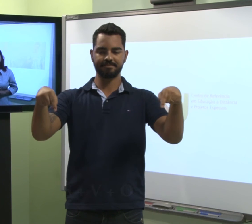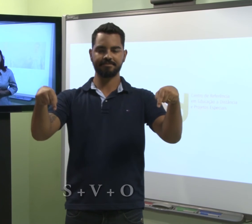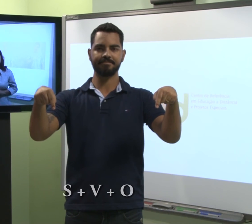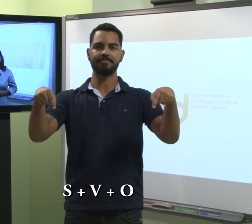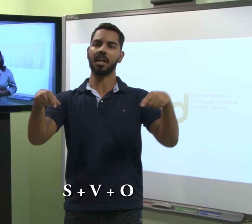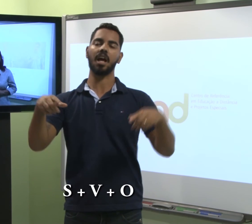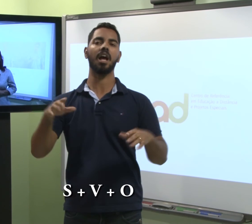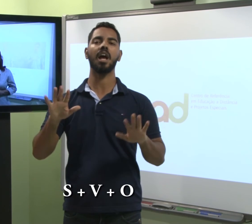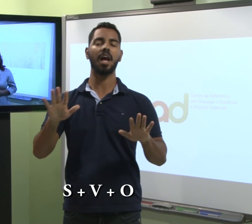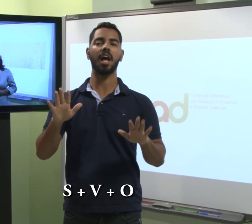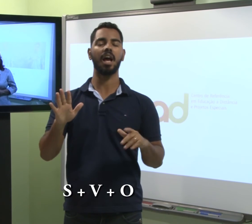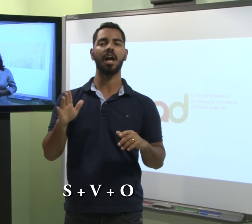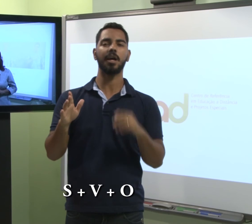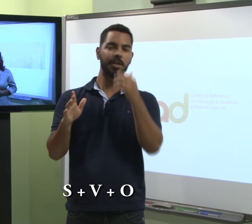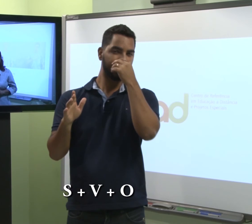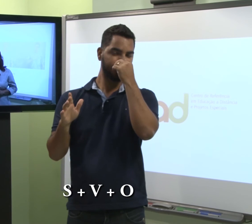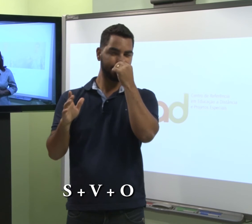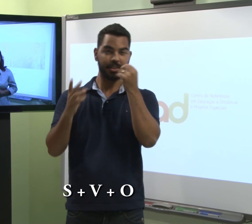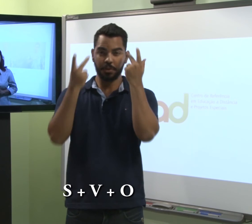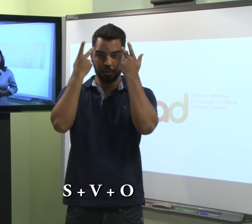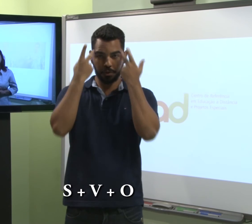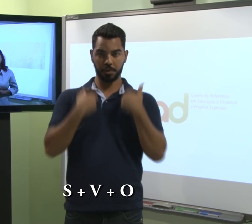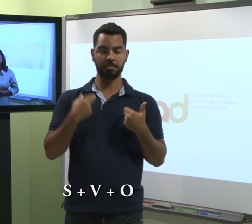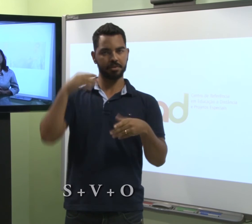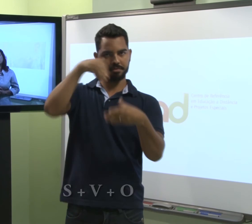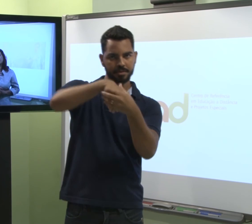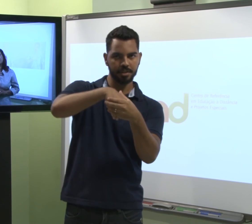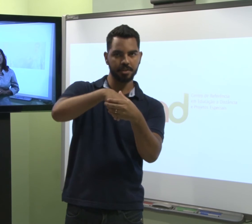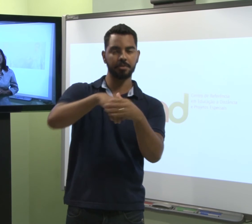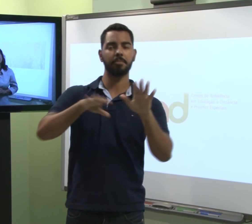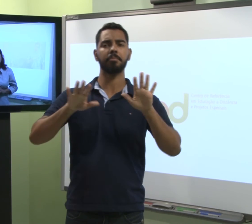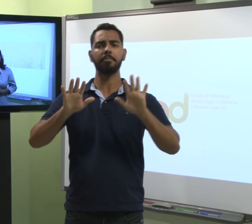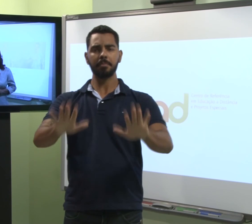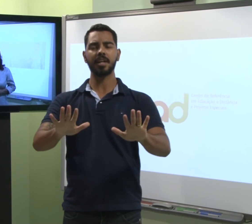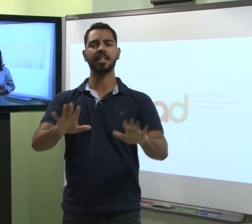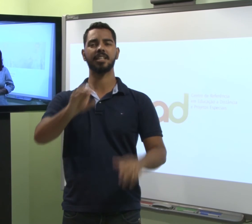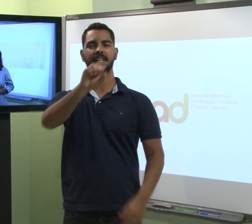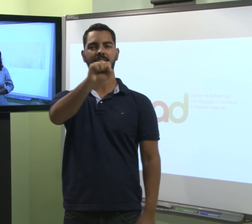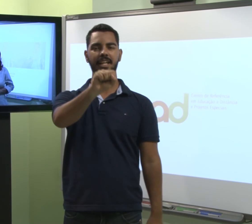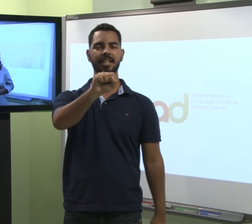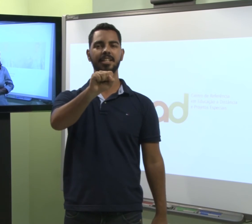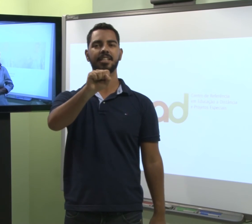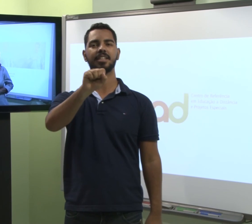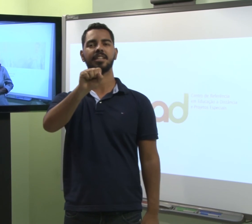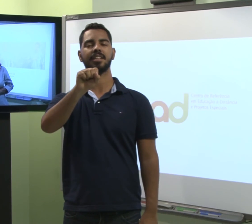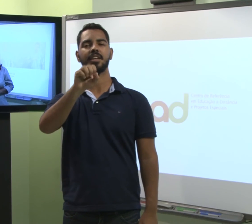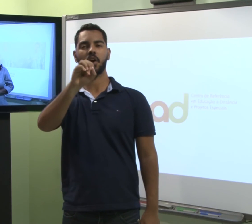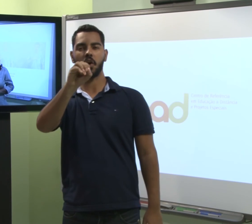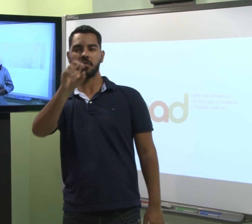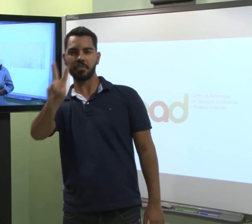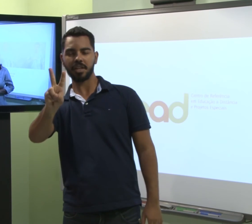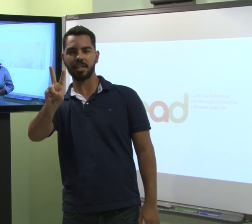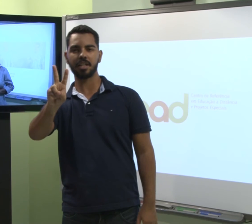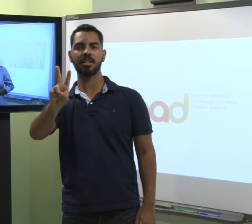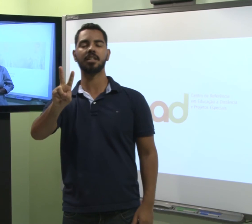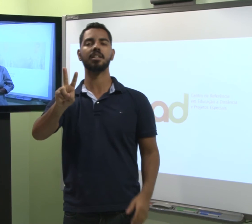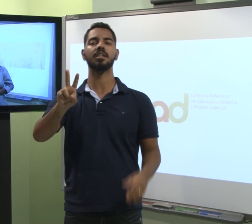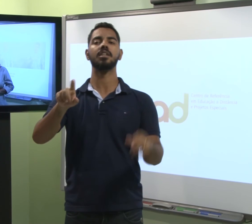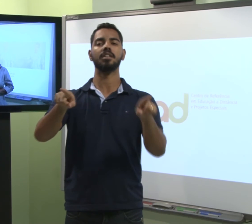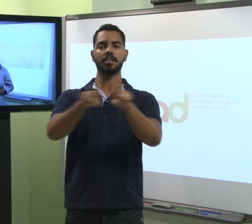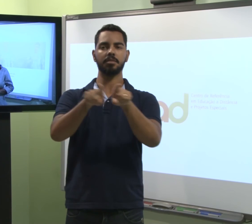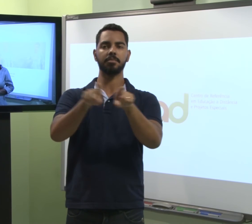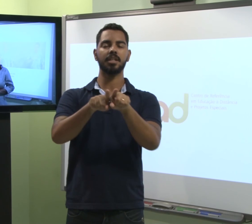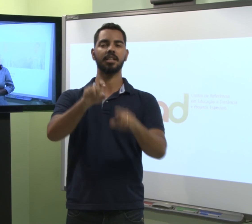são encontrados também com muita frequência construções do tipo SOV, sujeito, objeto, verbo, e